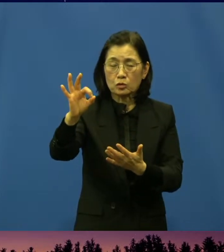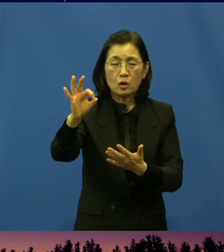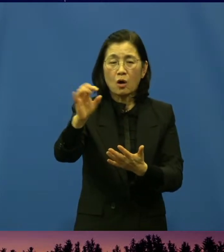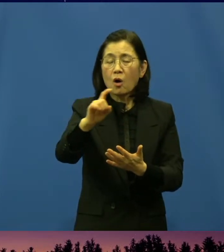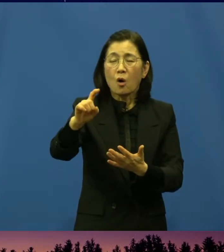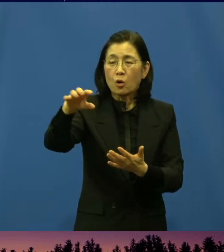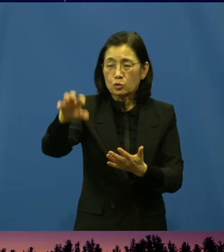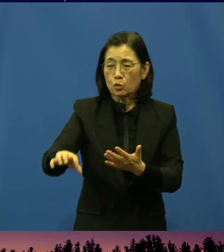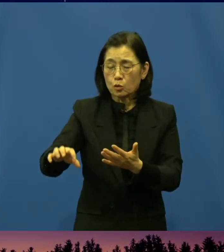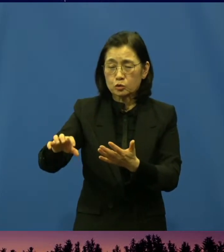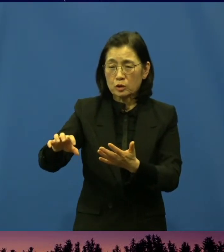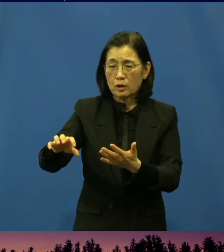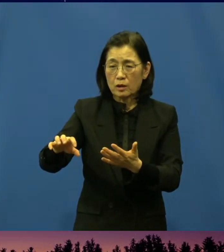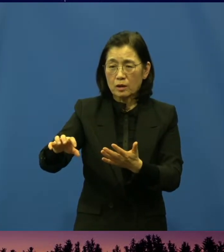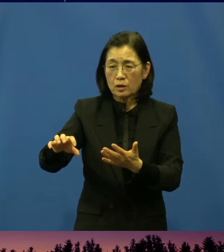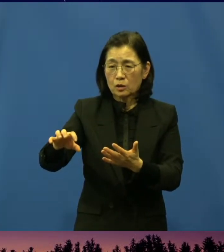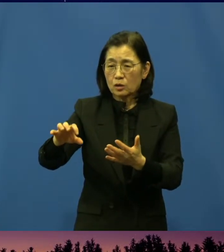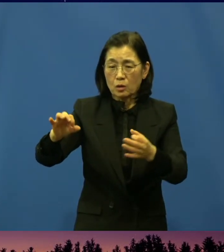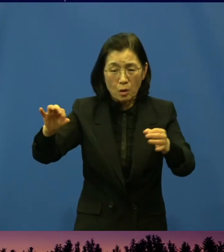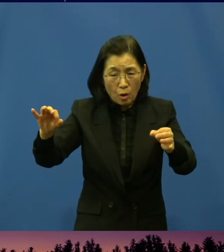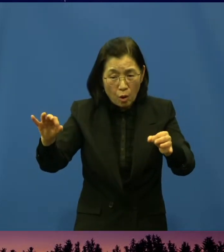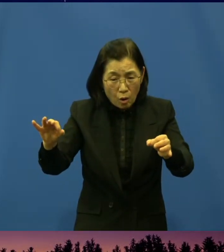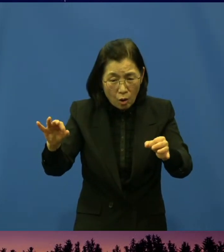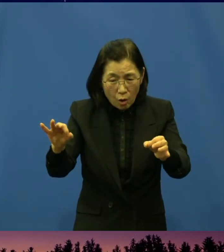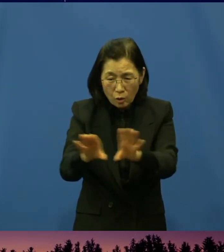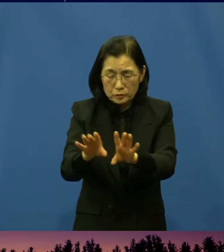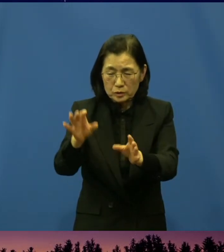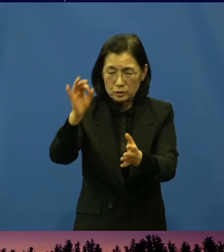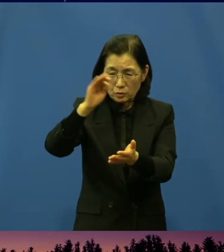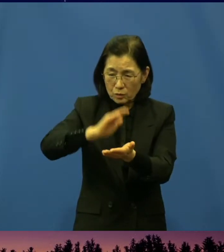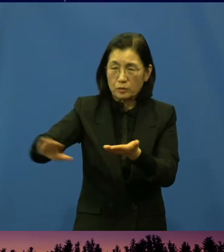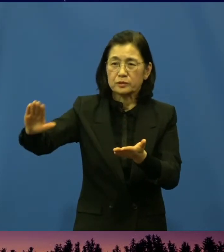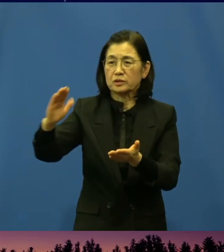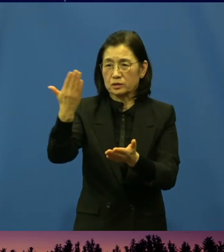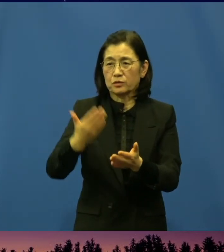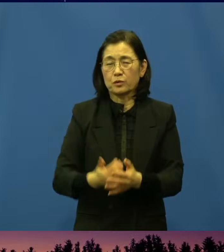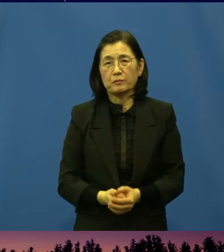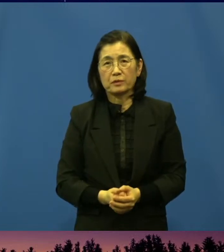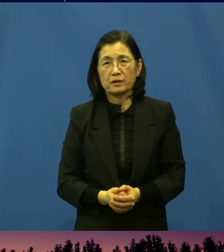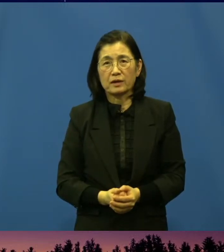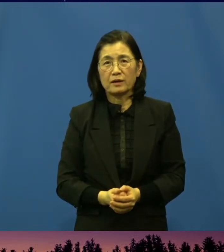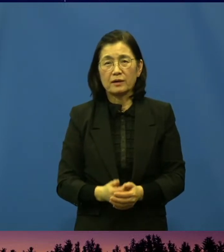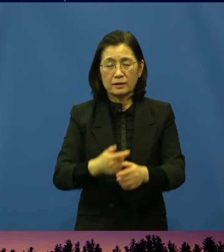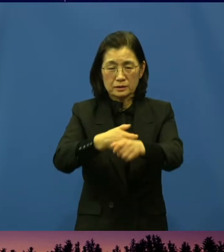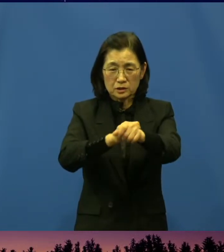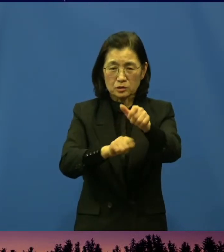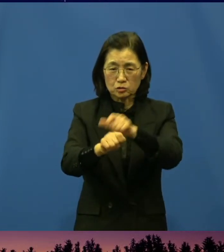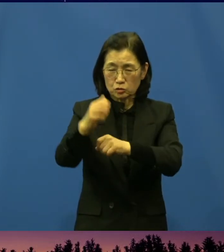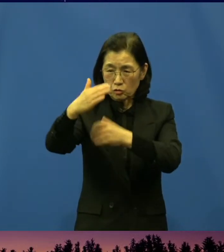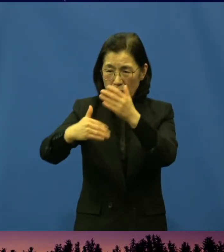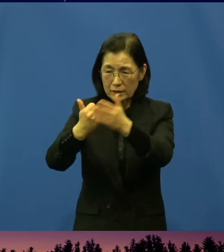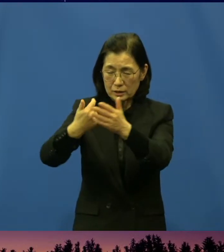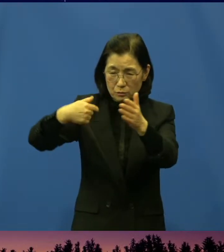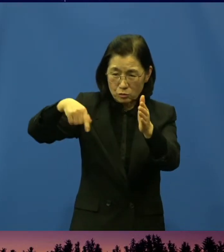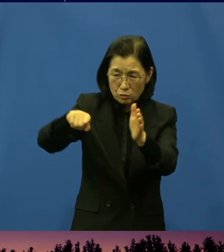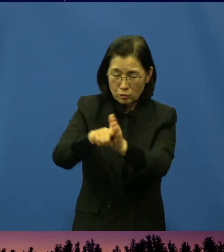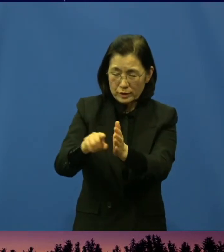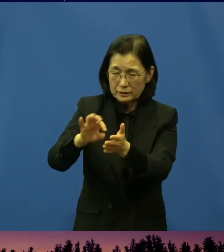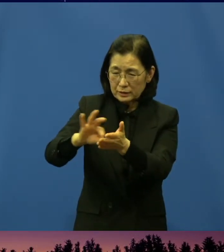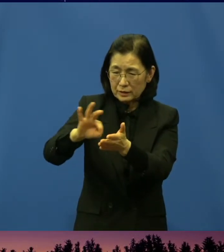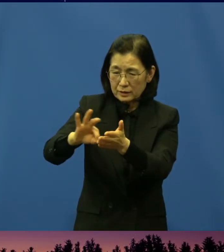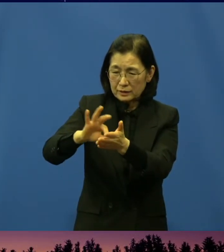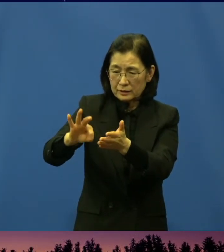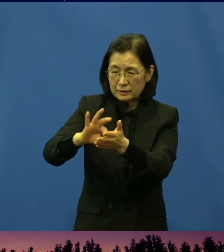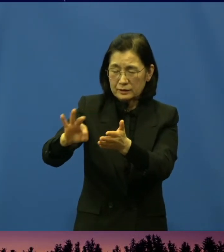시간이 그래요. 쓰지 않으면 그냥 있는 게 아닙니다. 어디론가 흘러갑니다. 적극적으로 내가 하나님을 위해서 써야 되는데 안 쓰면 부정적인 것으로 흘러가는